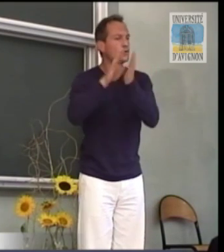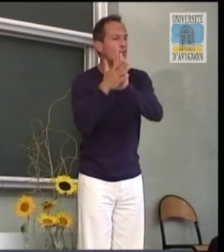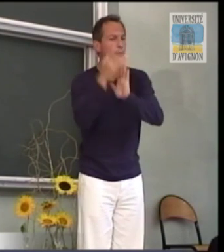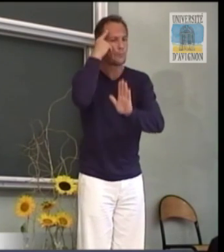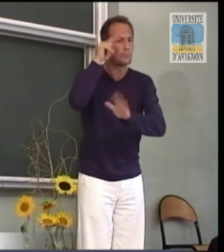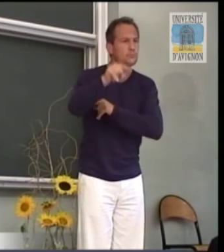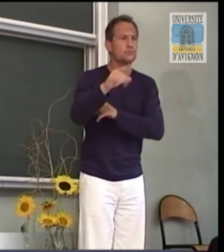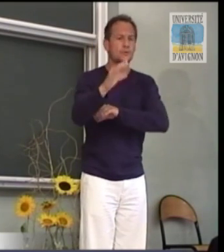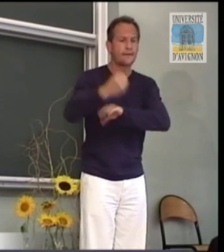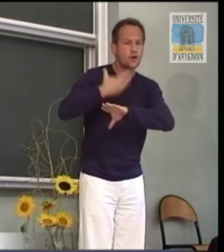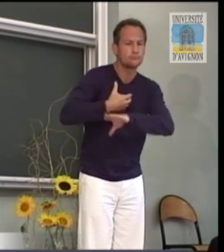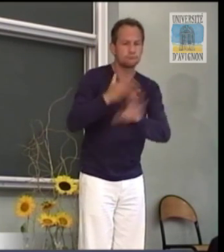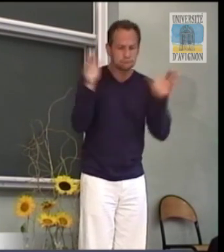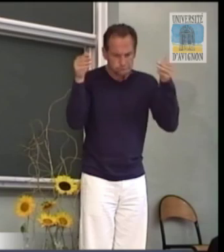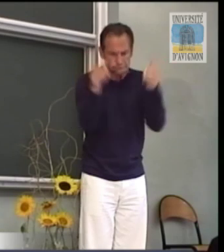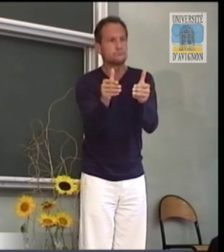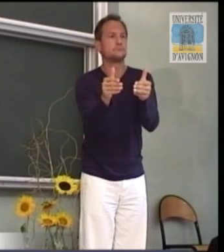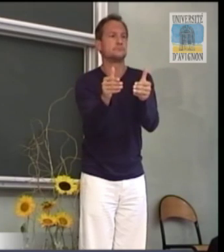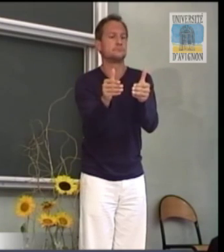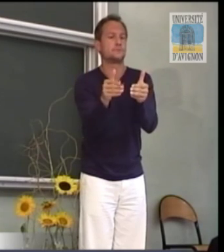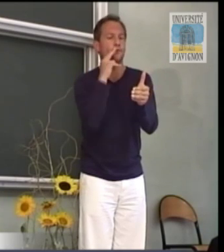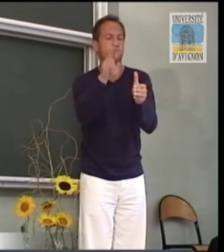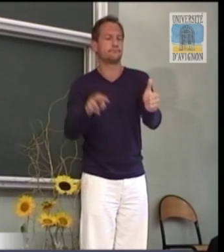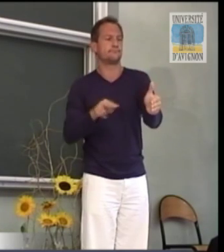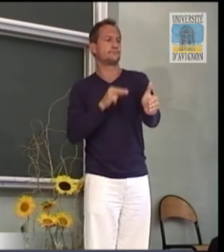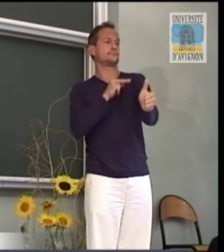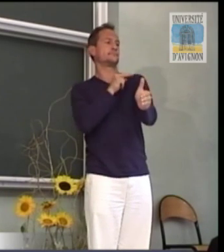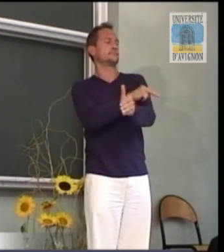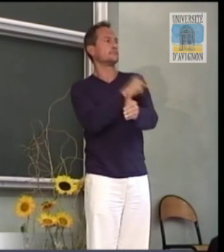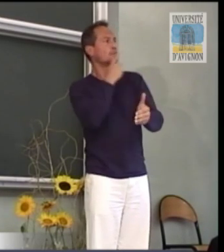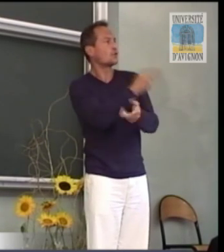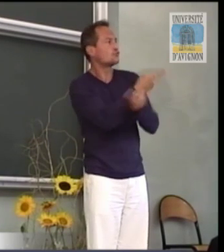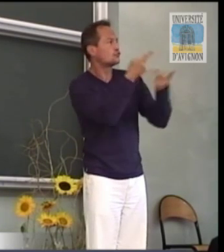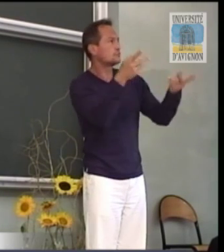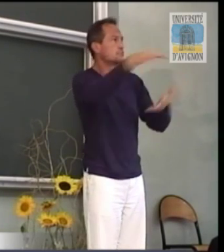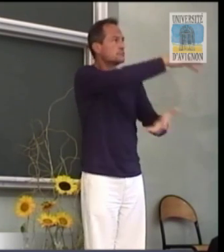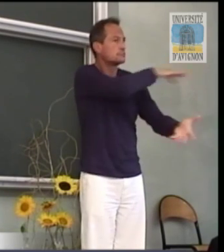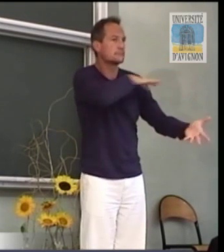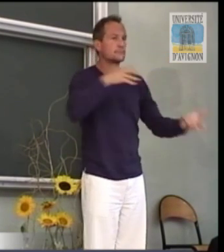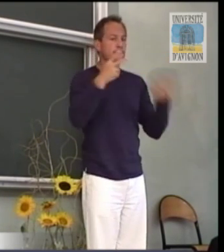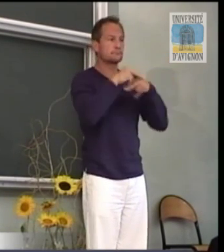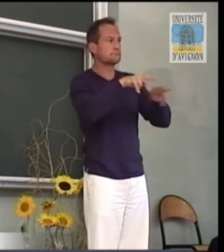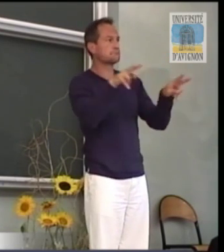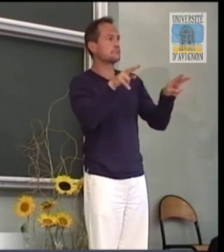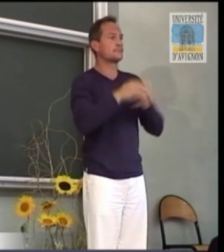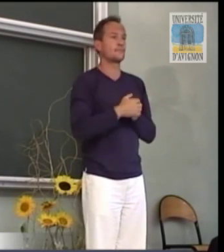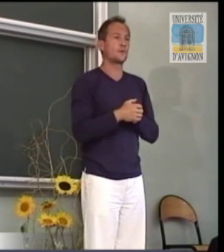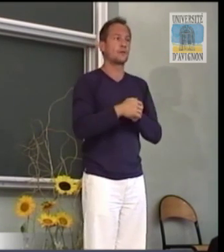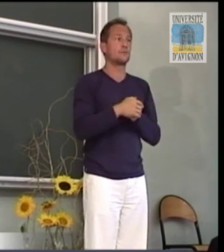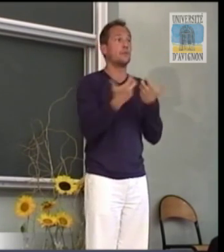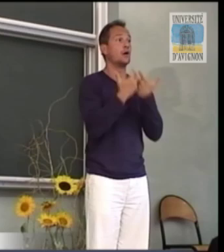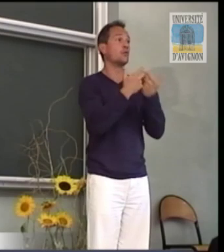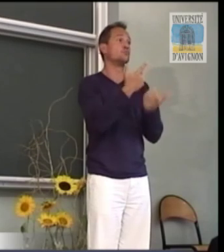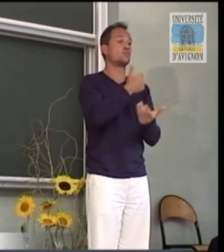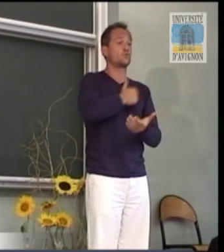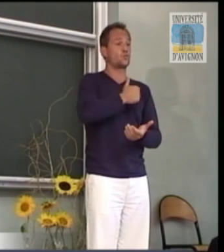c'est extrêmement important. C'est comme si nous, on ne dépendait, n'est-ce pas, et que nous nous remettions entièrement à un seul journal ou à